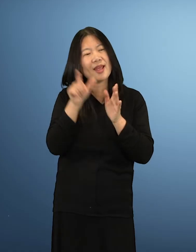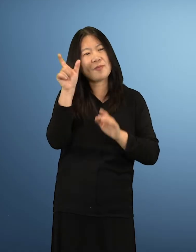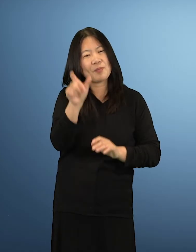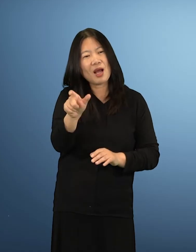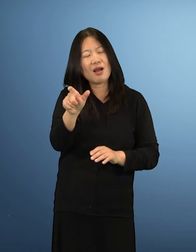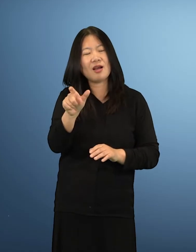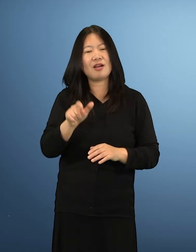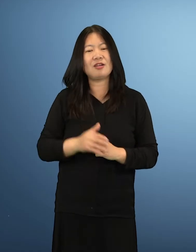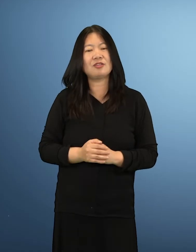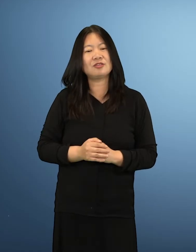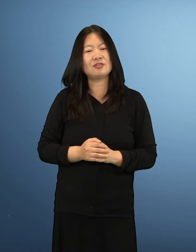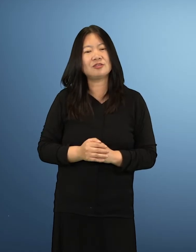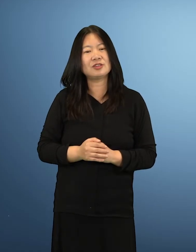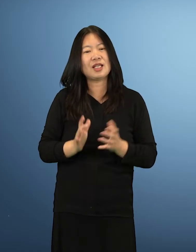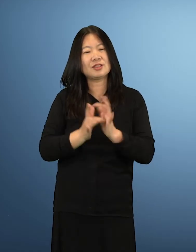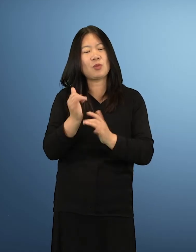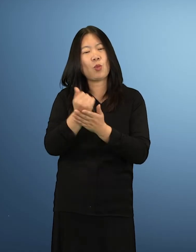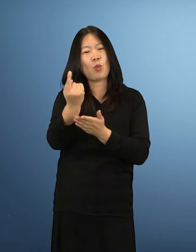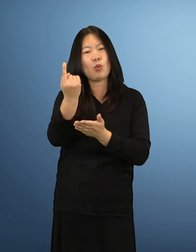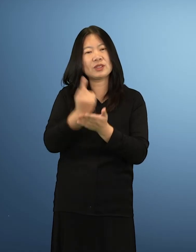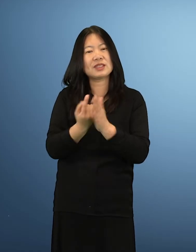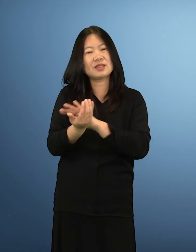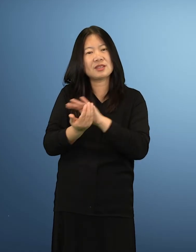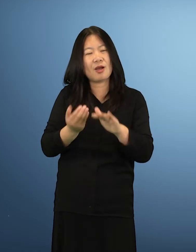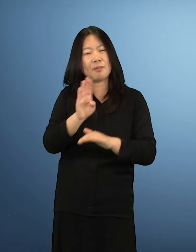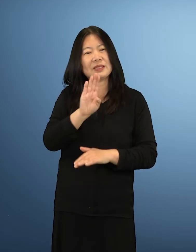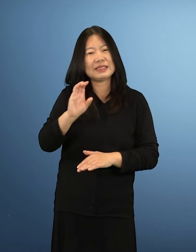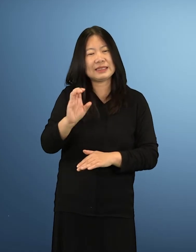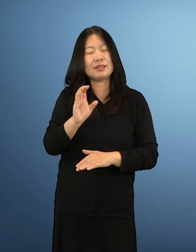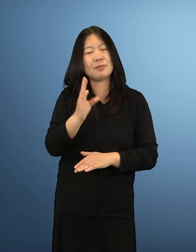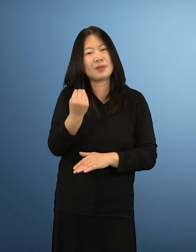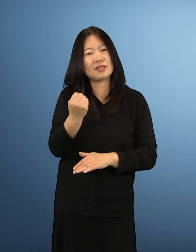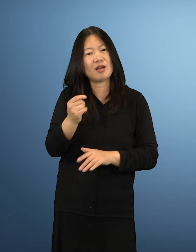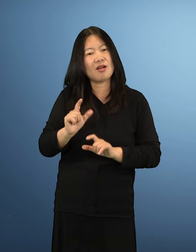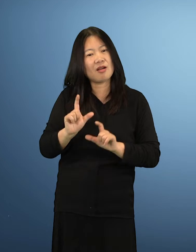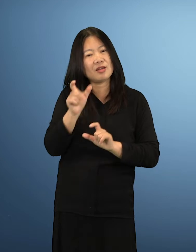또 주전 몇 년이라든지 또 이런